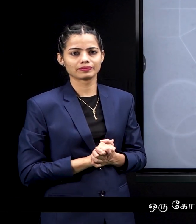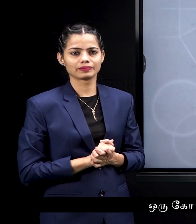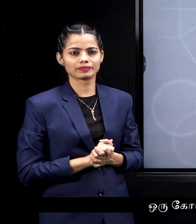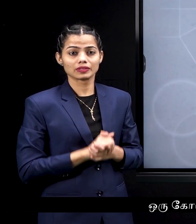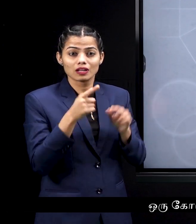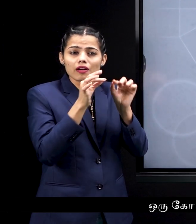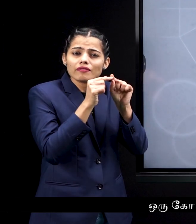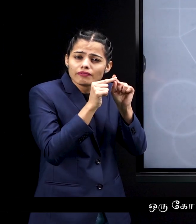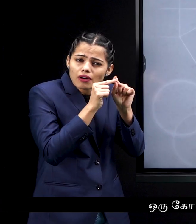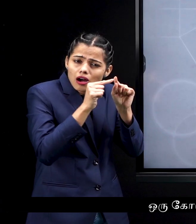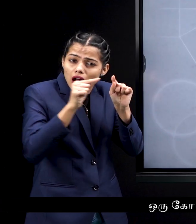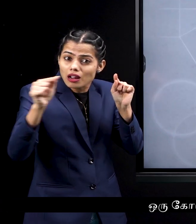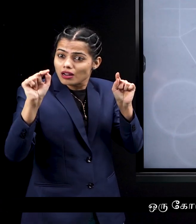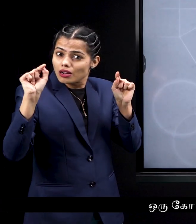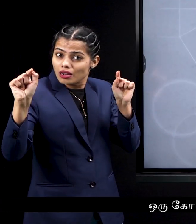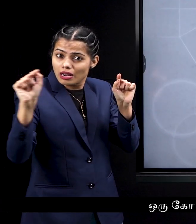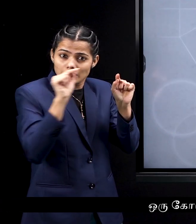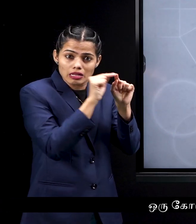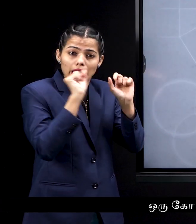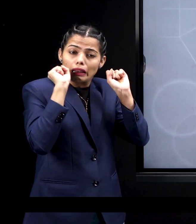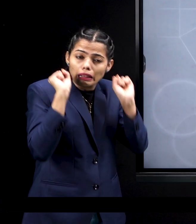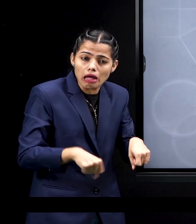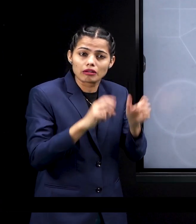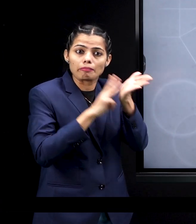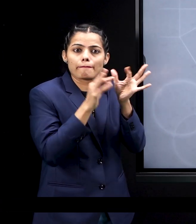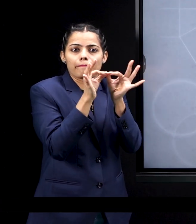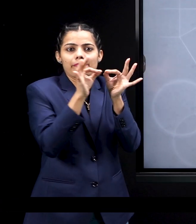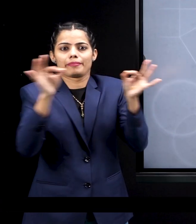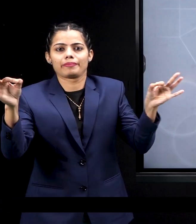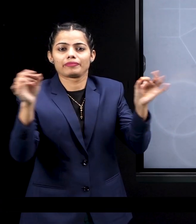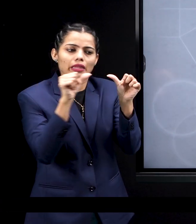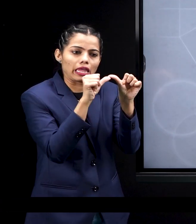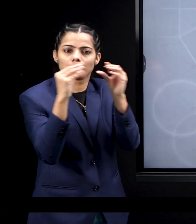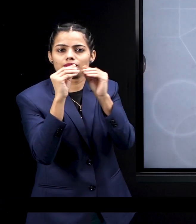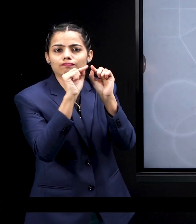நீளத்தை அளவிடலாம் மற்றும் அது AB மேல்கோடு என எழுதப்படுகிறது.